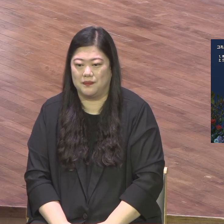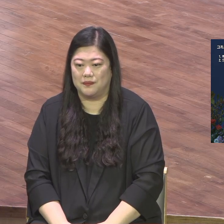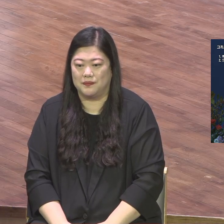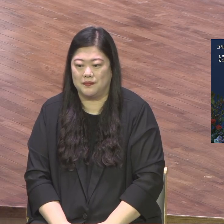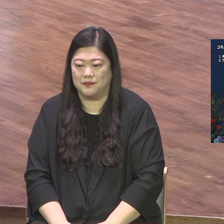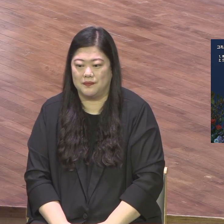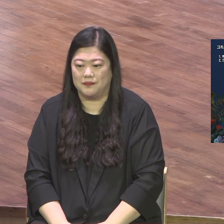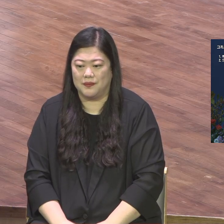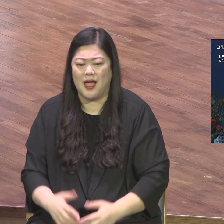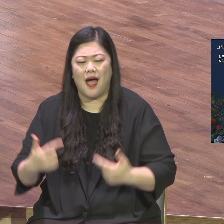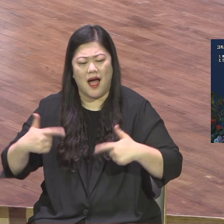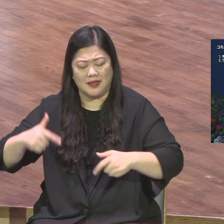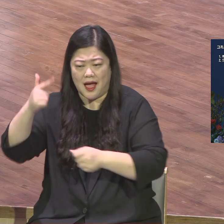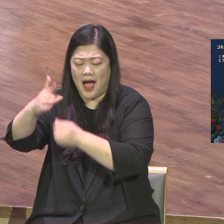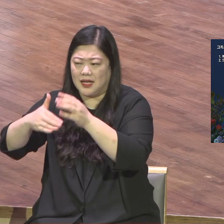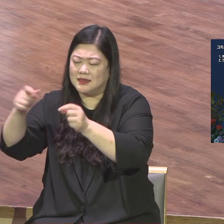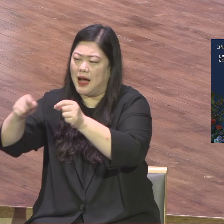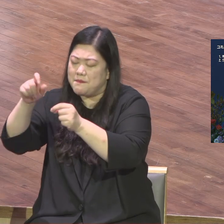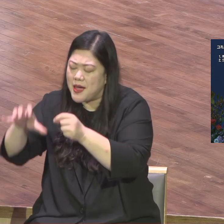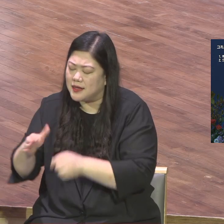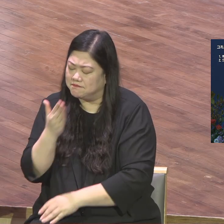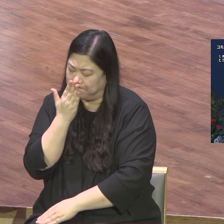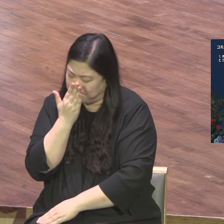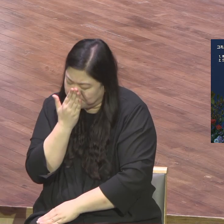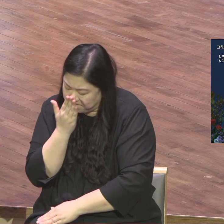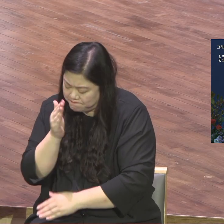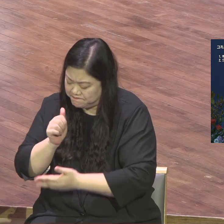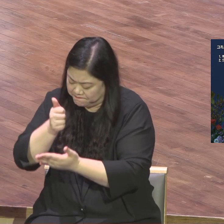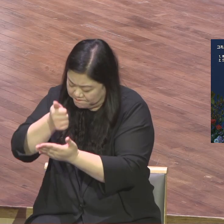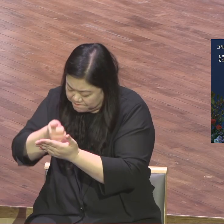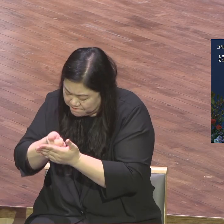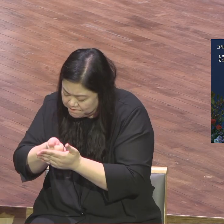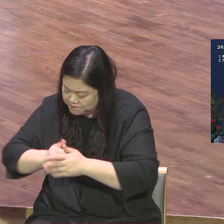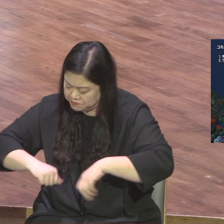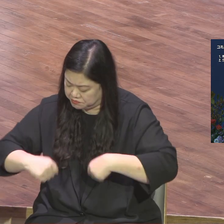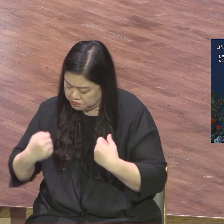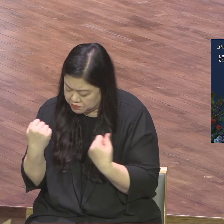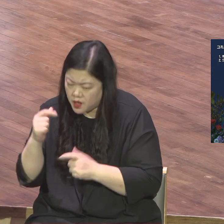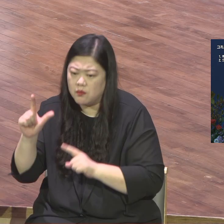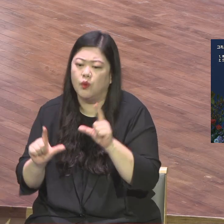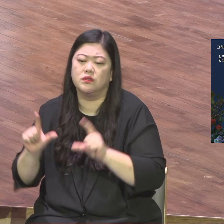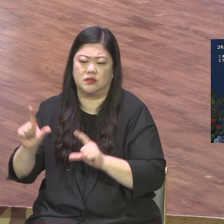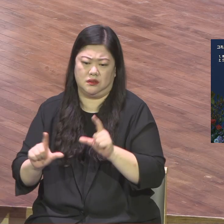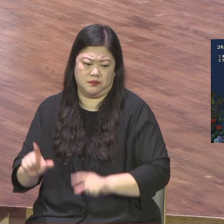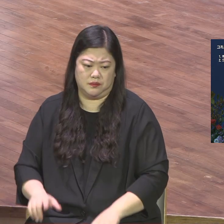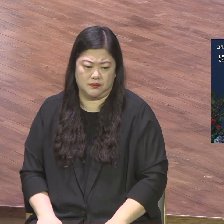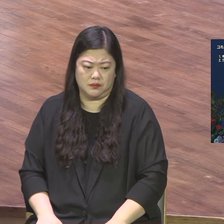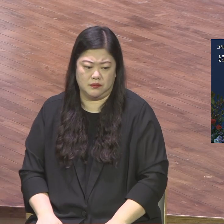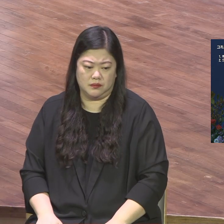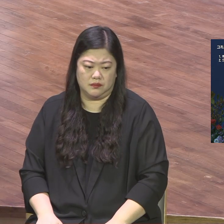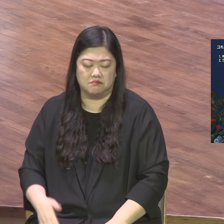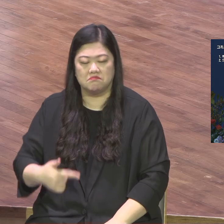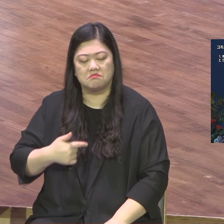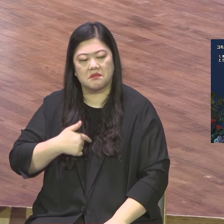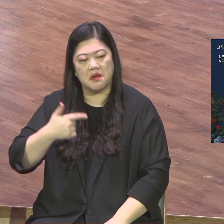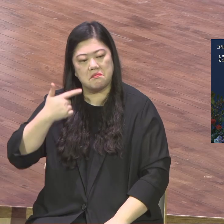언제나 하나님께 가난하시기 바랍니다. 그래 변질이 안 돼요. 그래 변질이 안 돼.